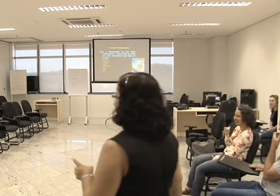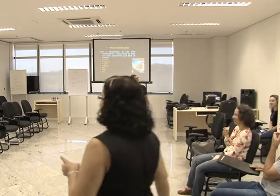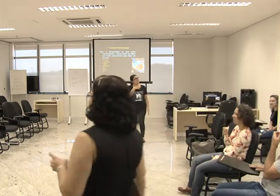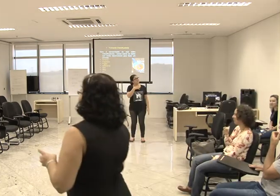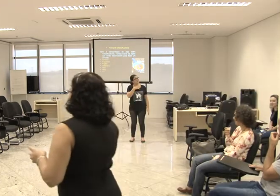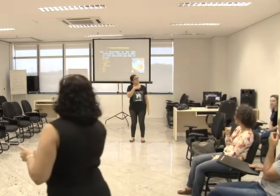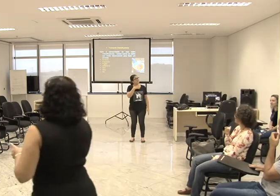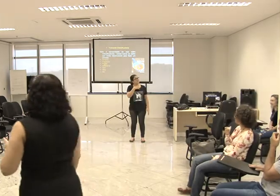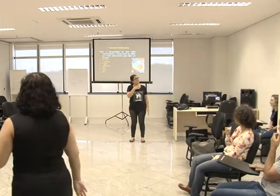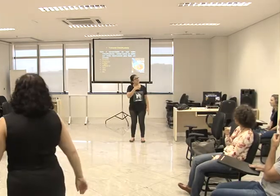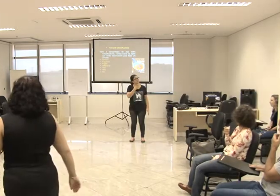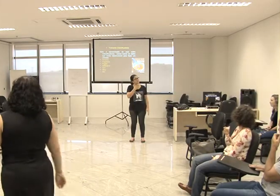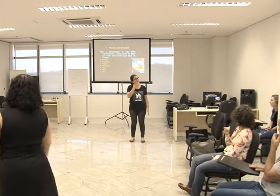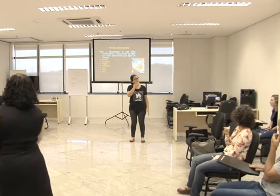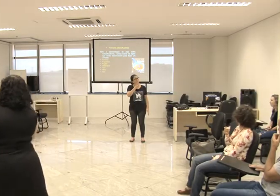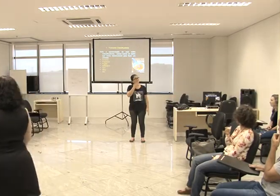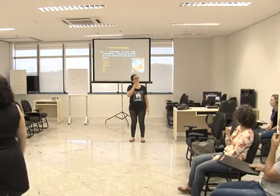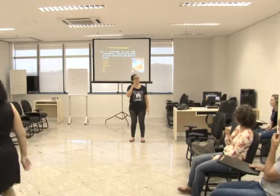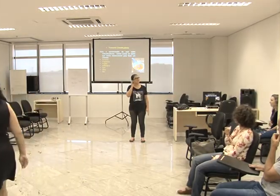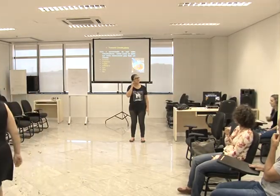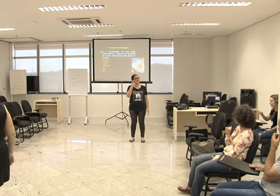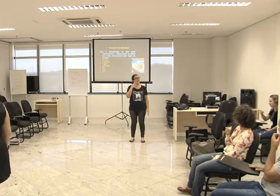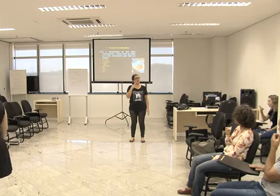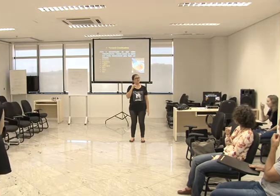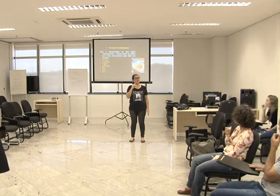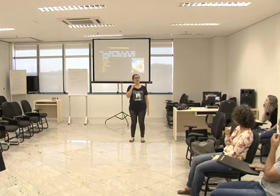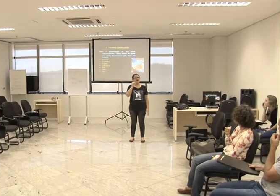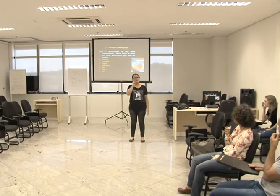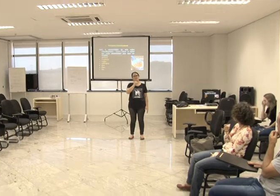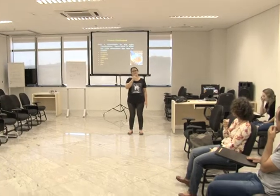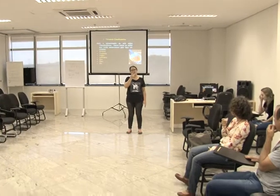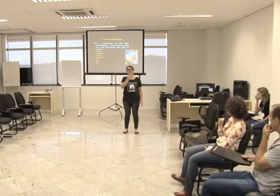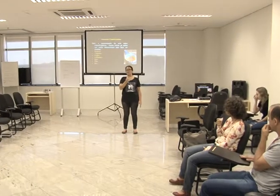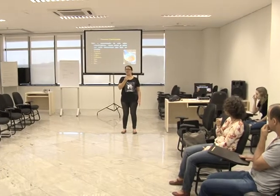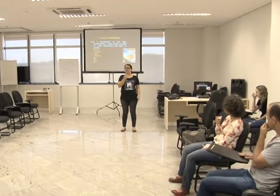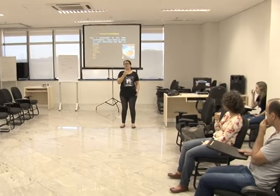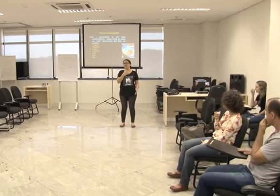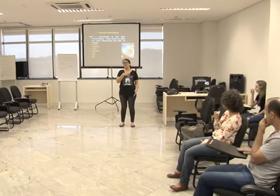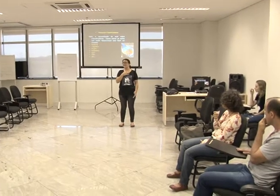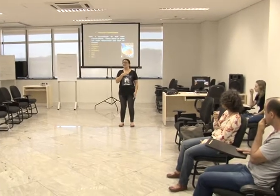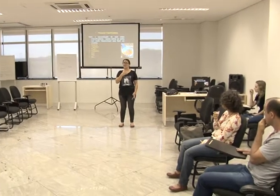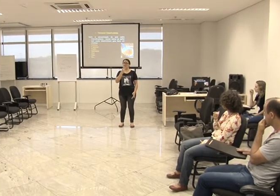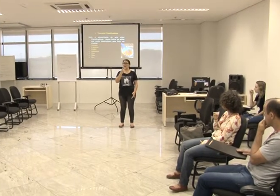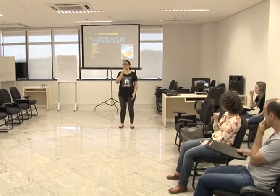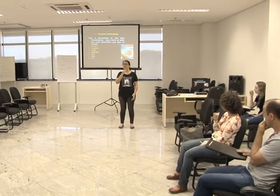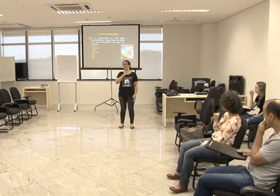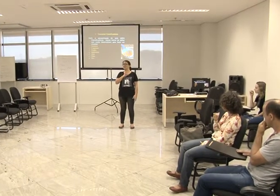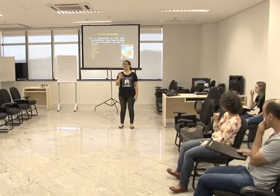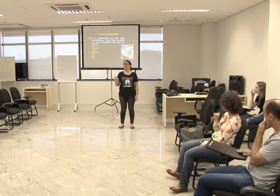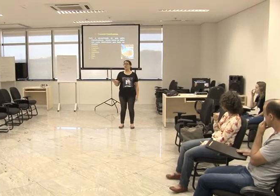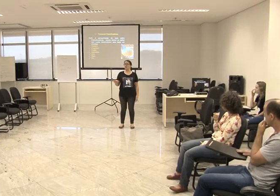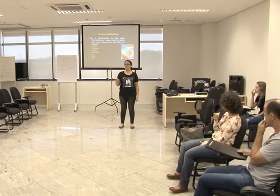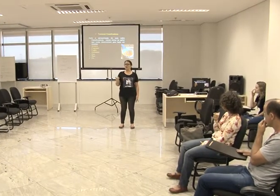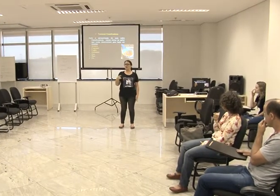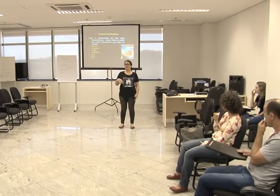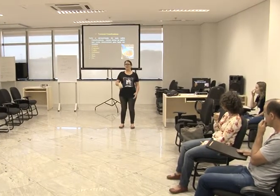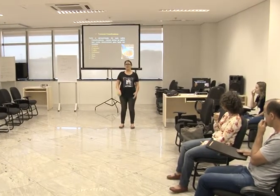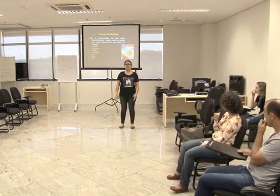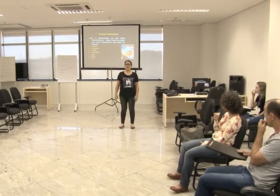Gente, que sensação que hoje era domingo, igual eu ouvi na rádio, a mulher falando assim, nossa, eu peguei IPTG, tá ótimo. E todo mundo assim,